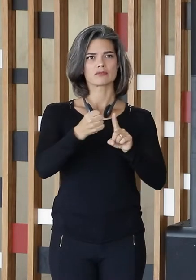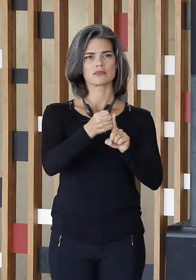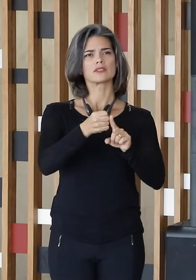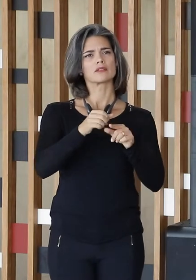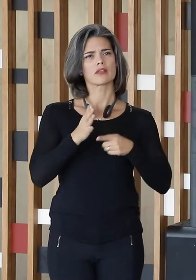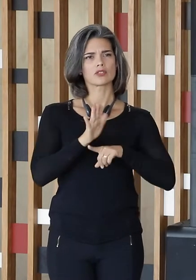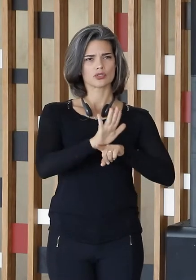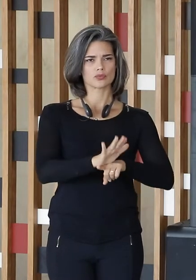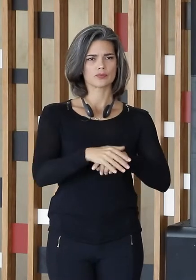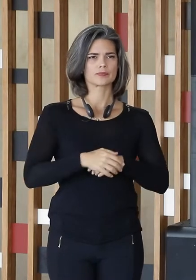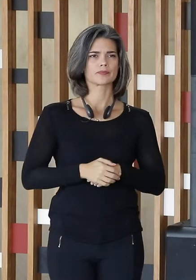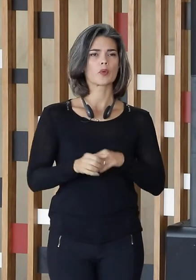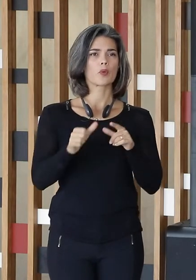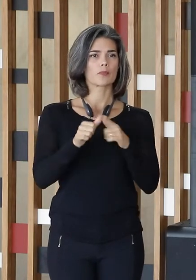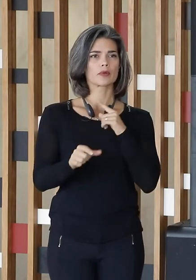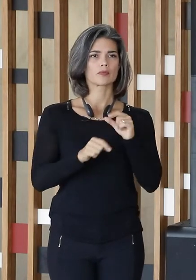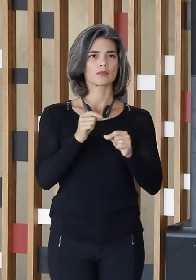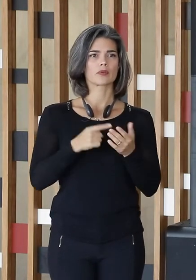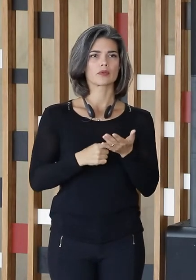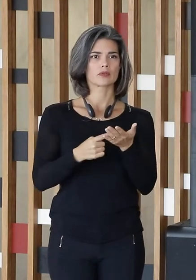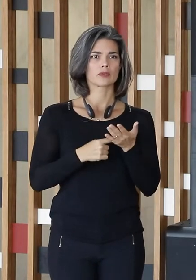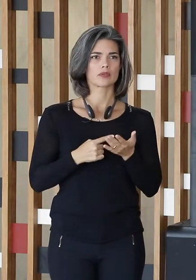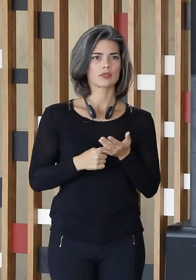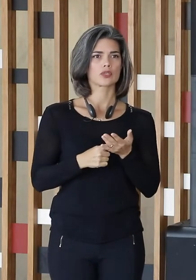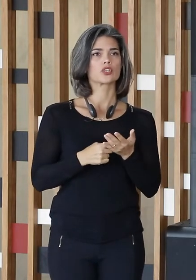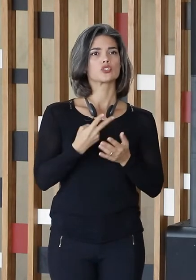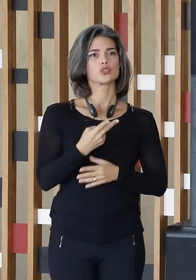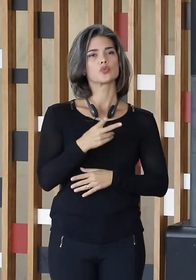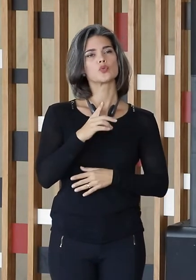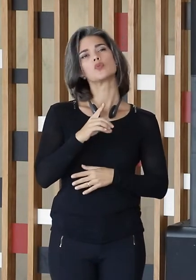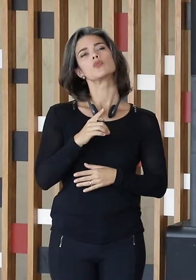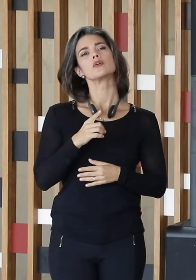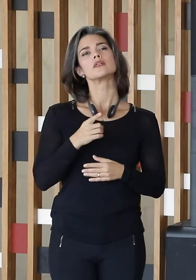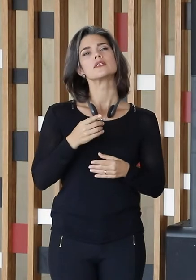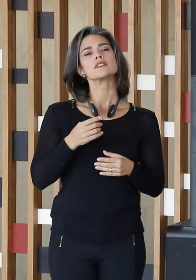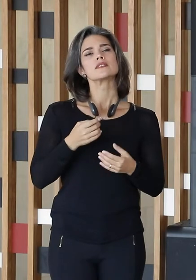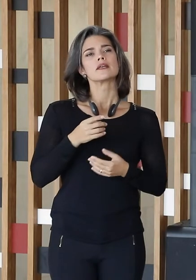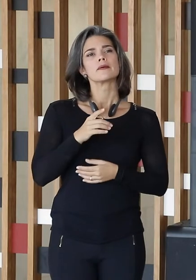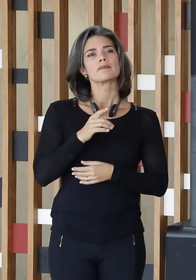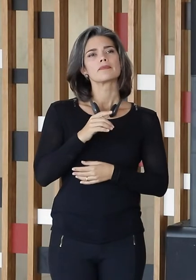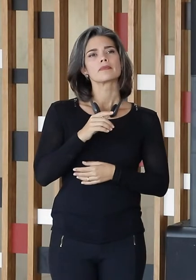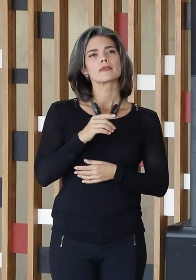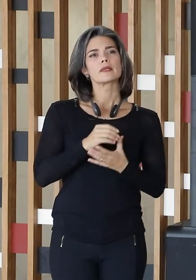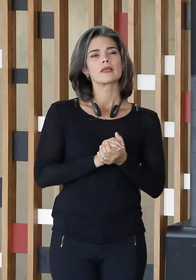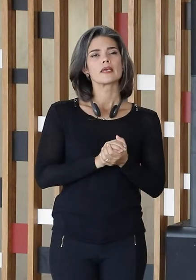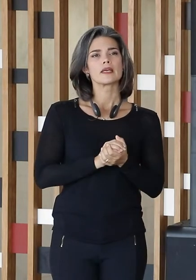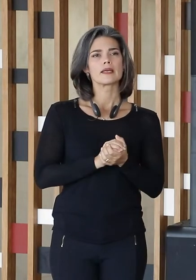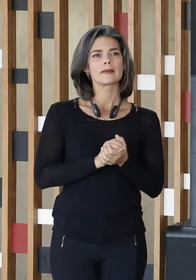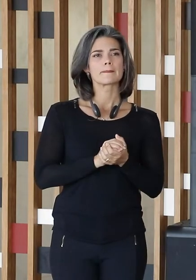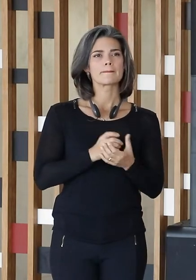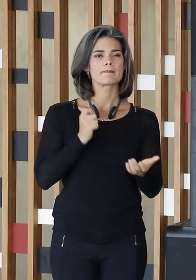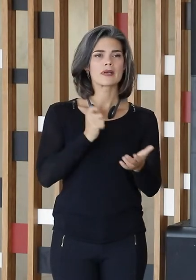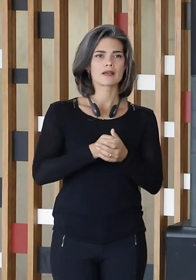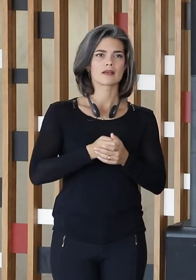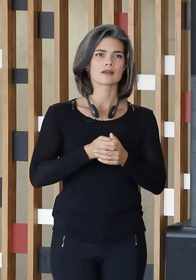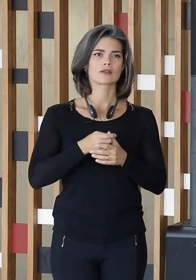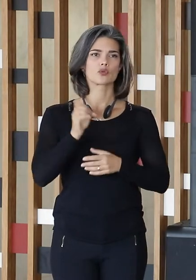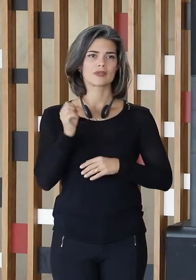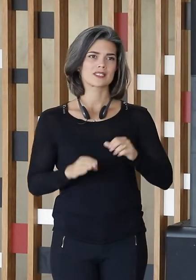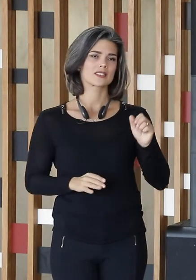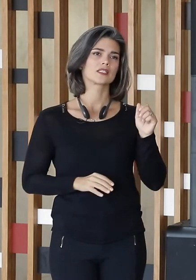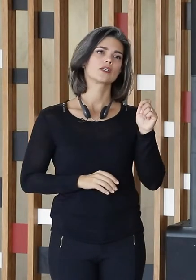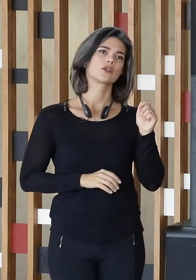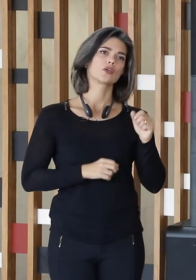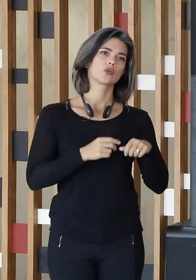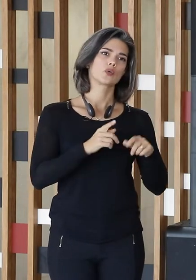O primeiro é o acordo de dupla tributação entre o Brasil e o Chile, que permitirão a que